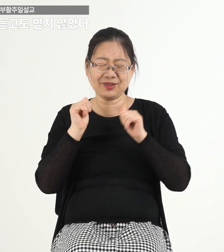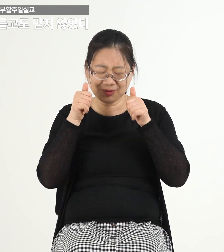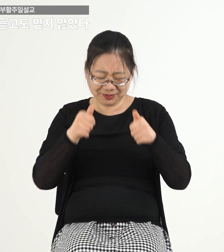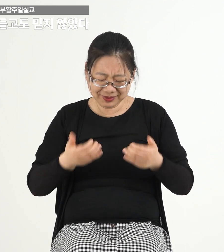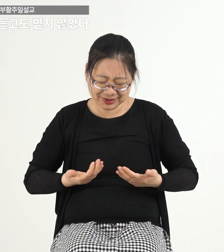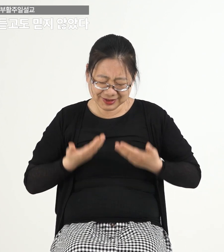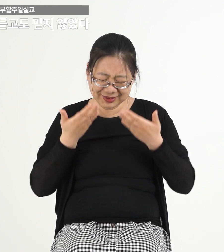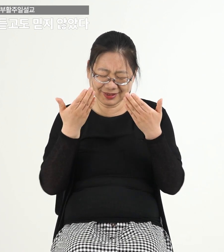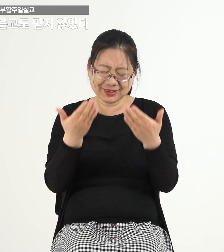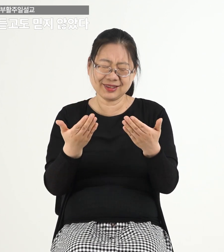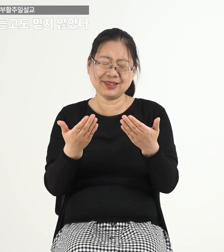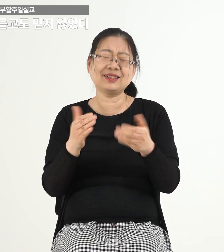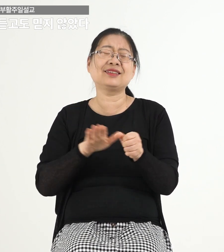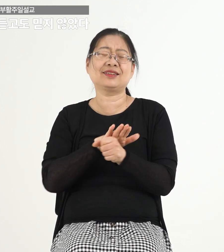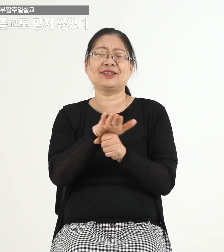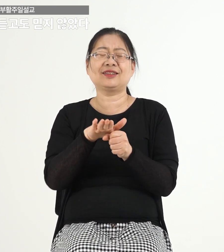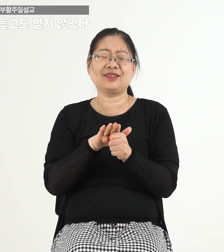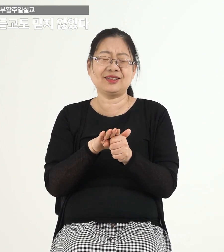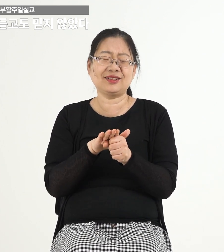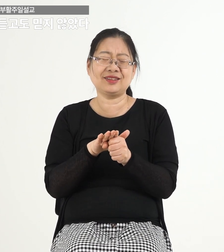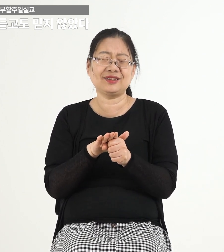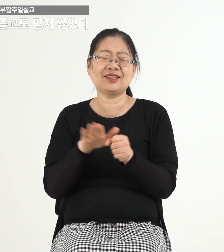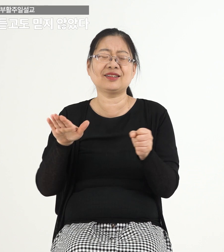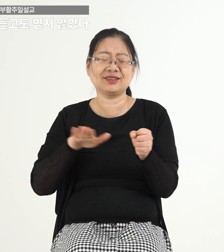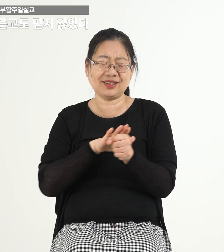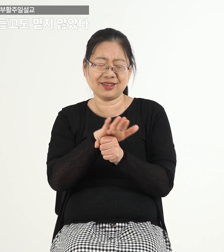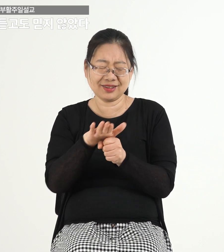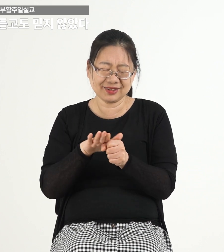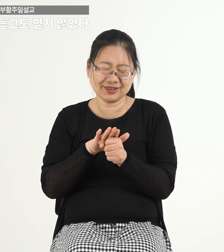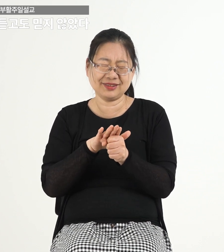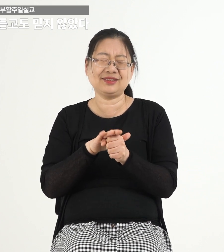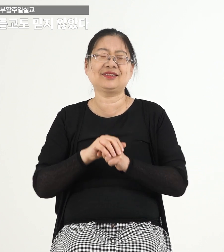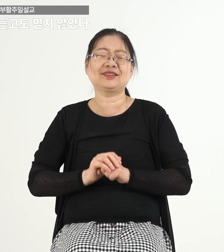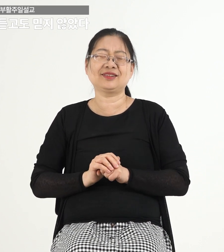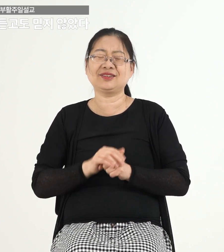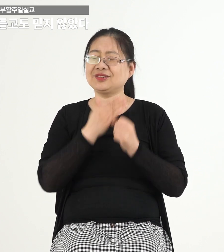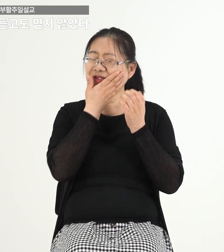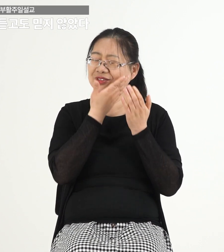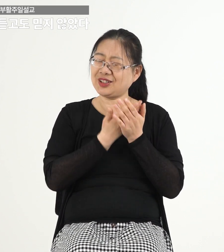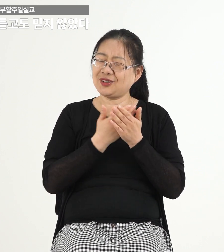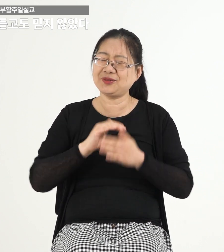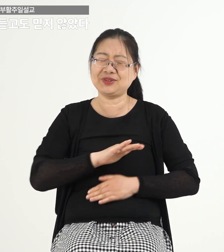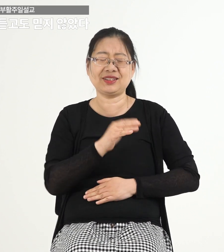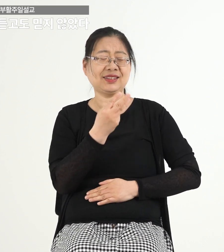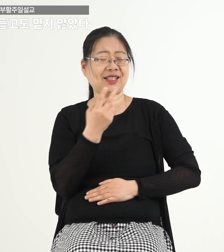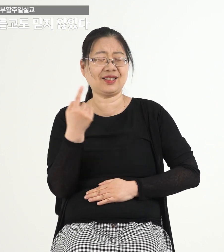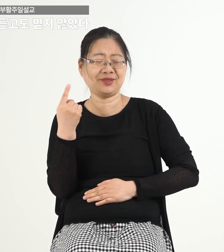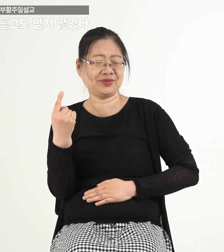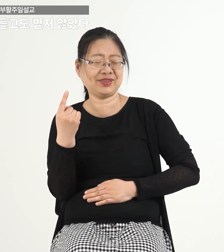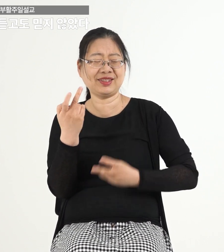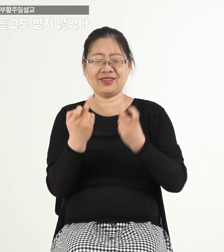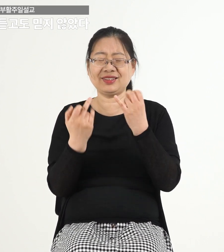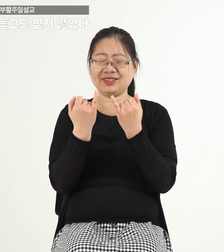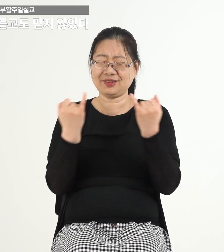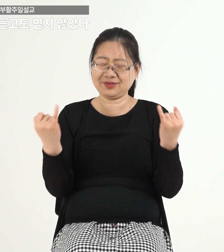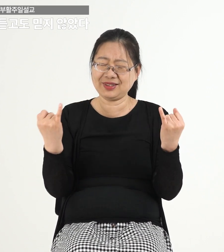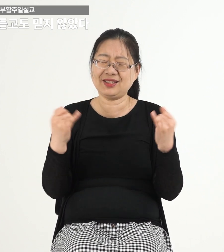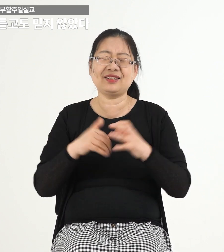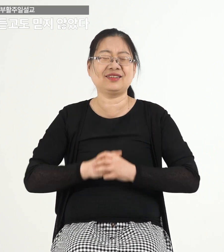경배를 드리는 사랑하고 사랑하는 귀한 우리 3일의